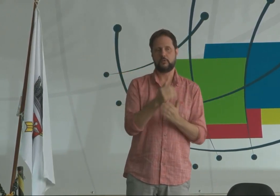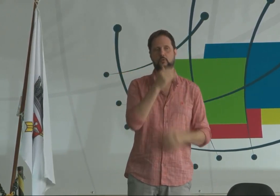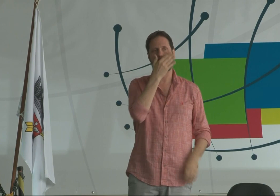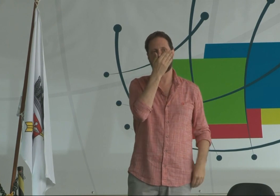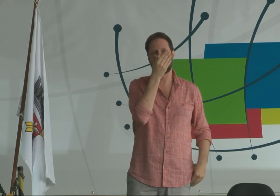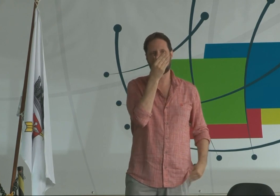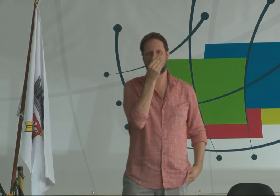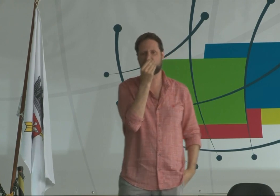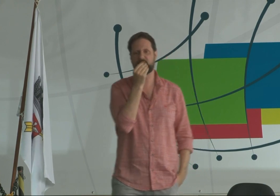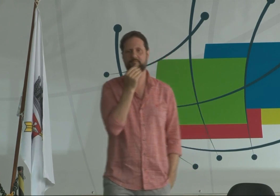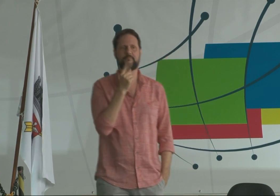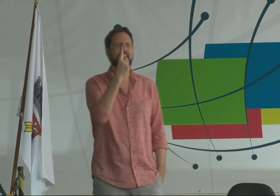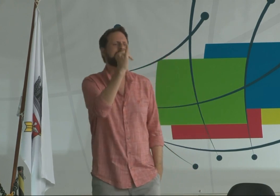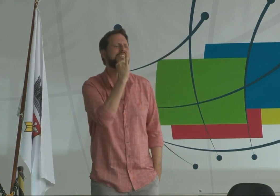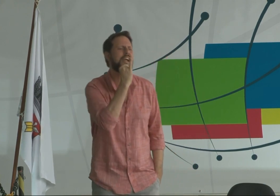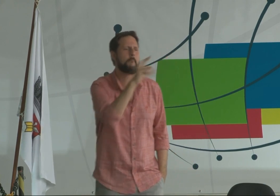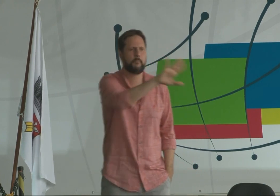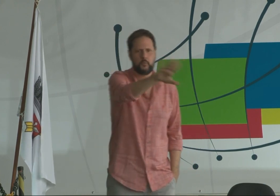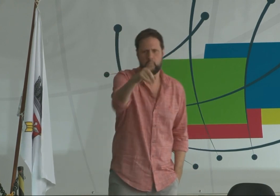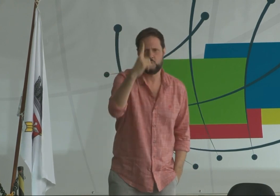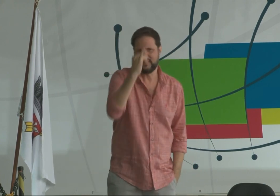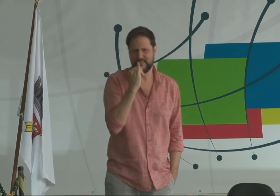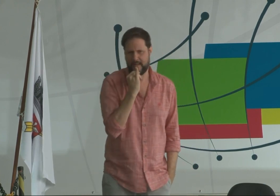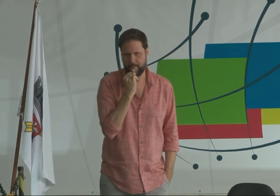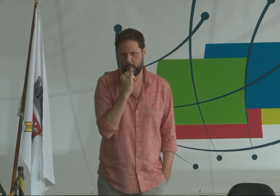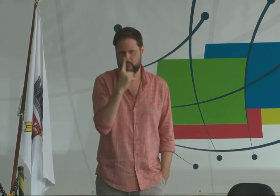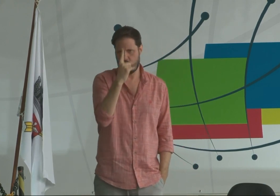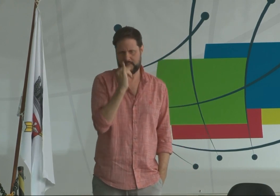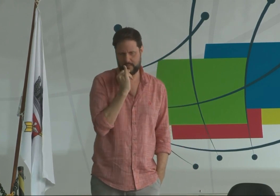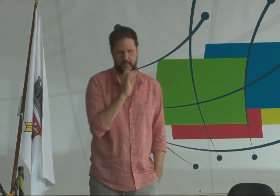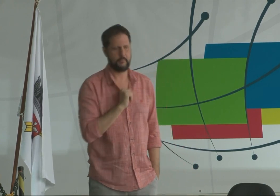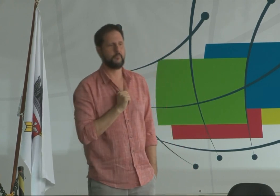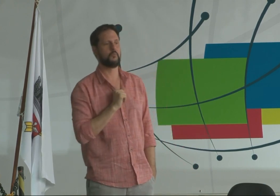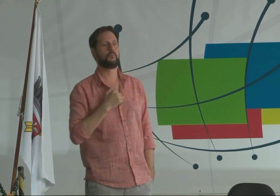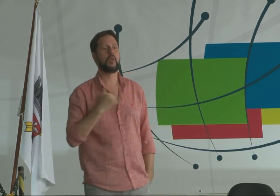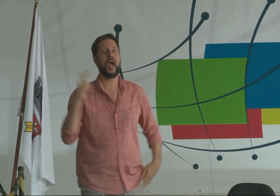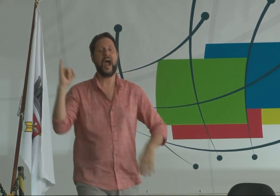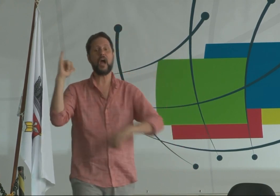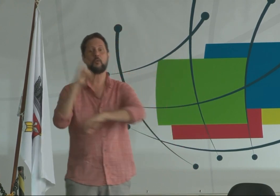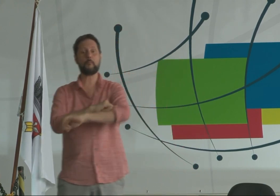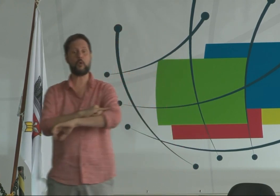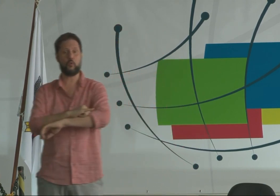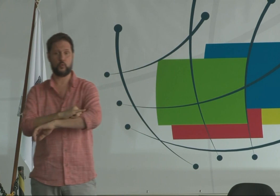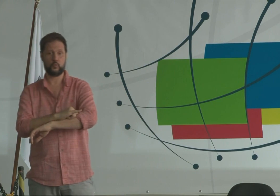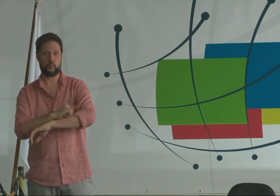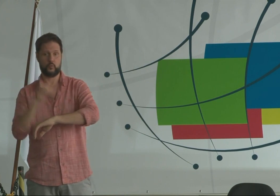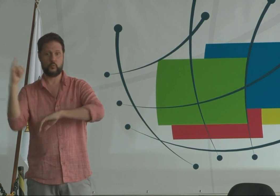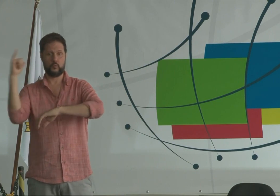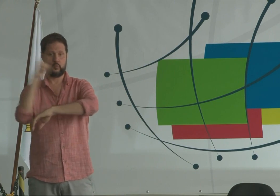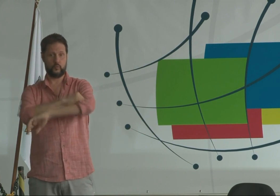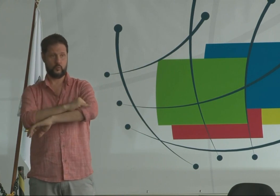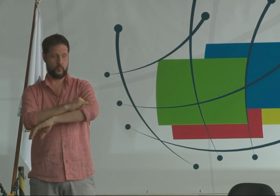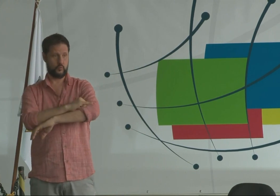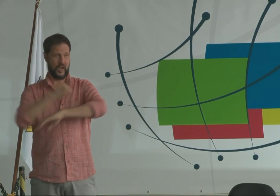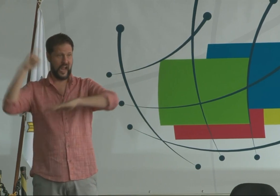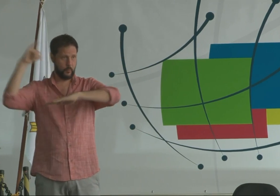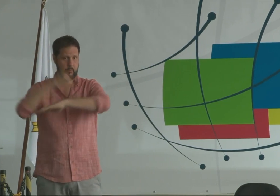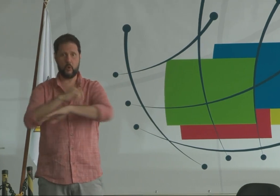discussões mais aprofundadas de direitos de início. Por exemplo, pensando com vocês aqui agora. Quando a gente chega ao